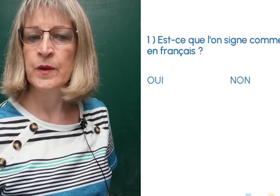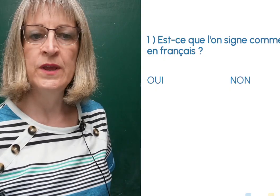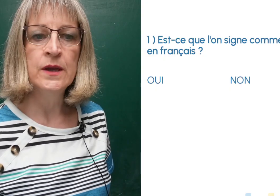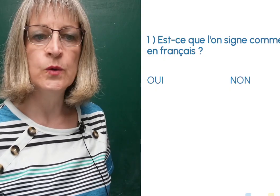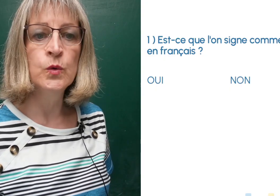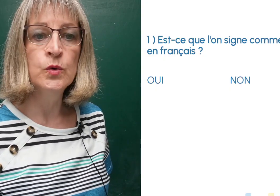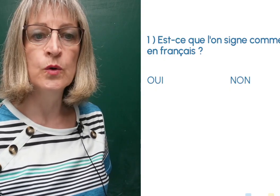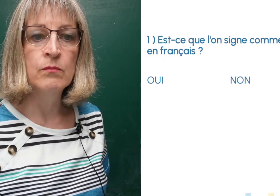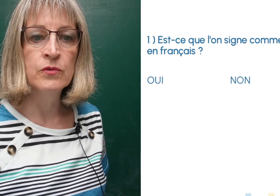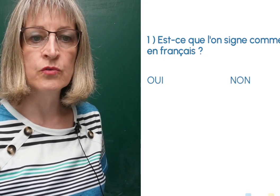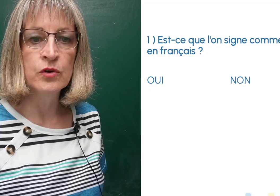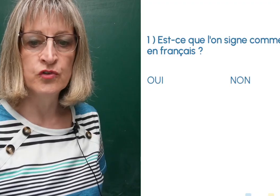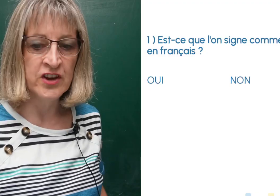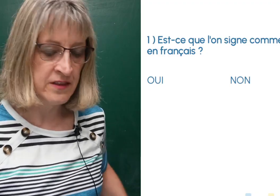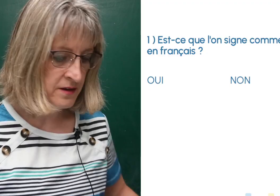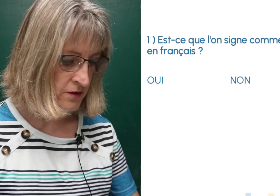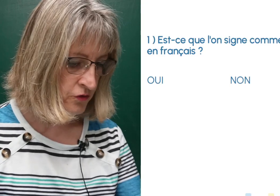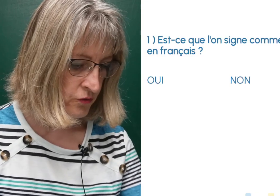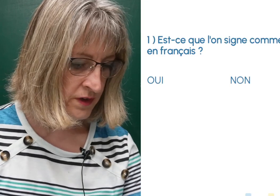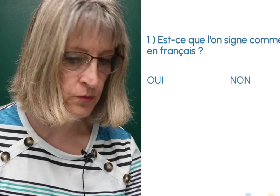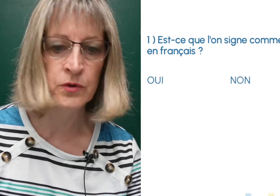Oui ou non? Donc le chat, je vais donc